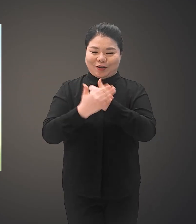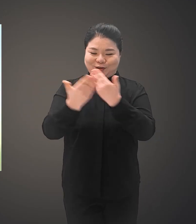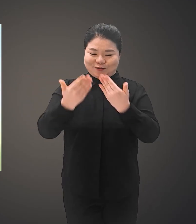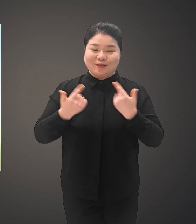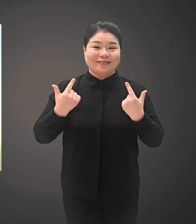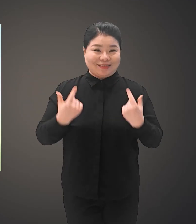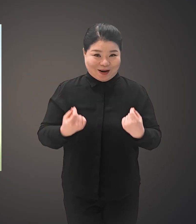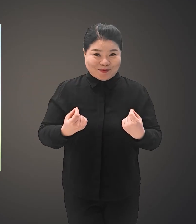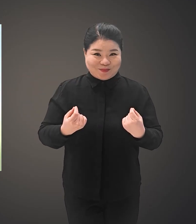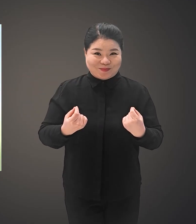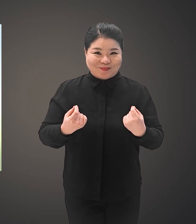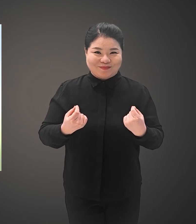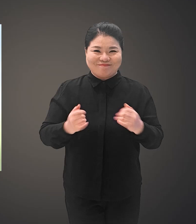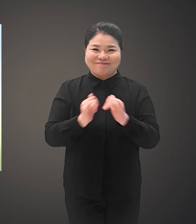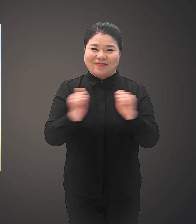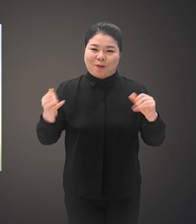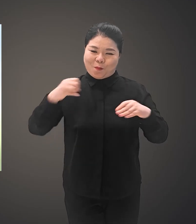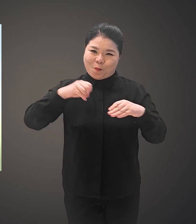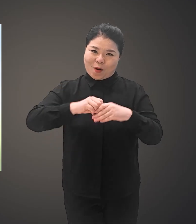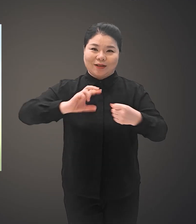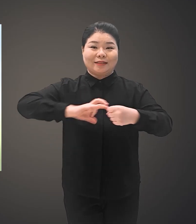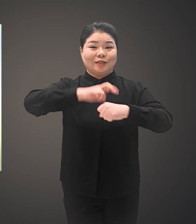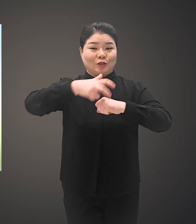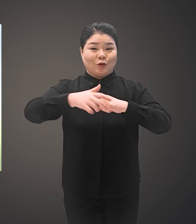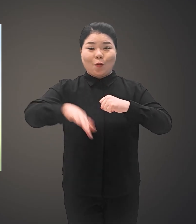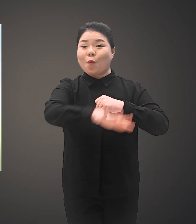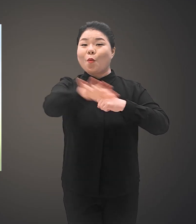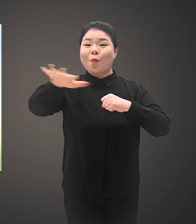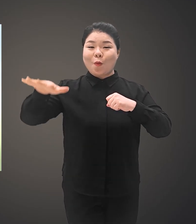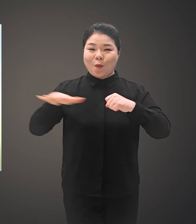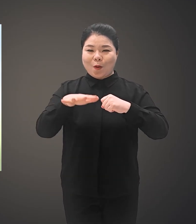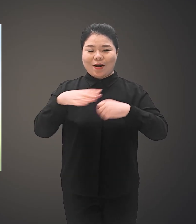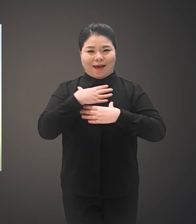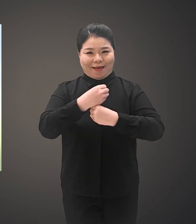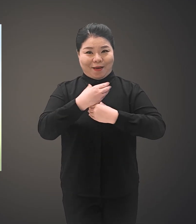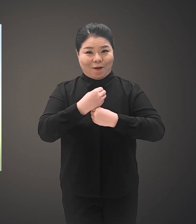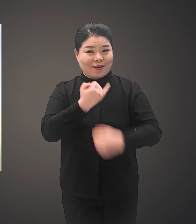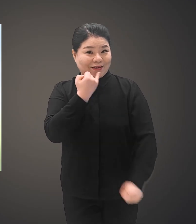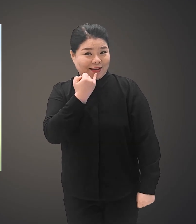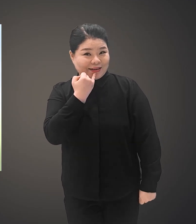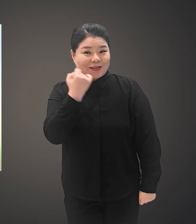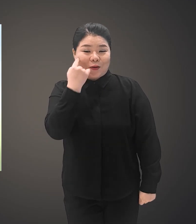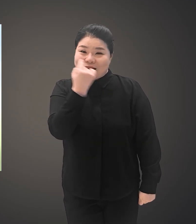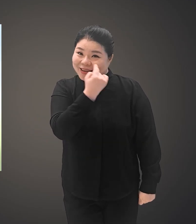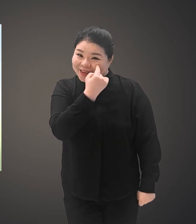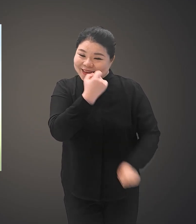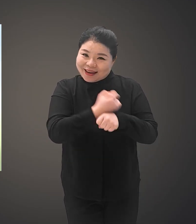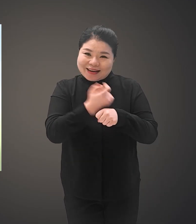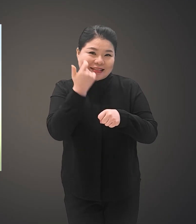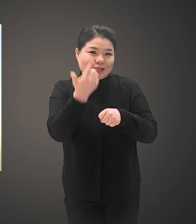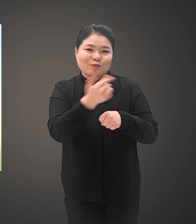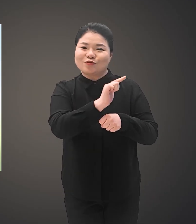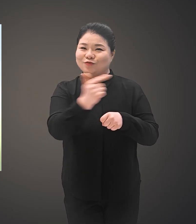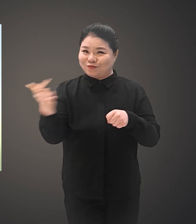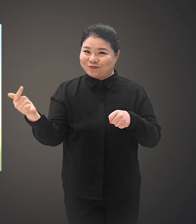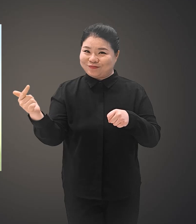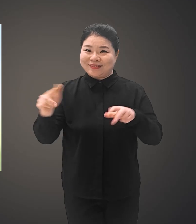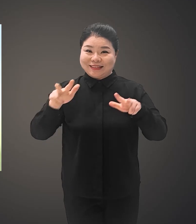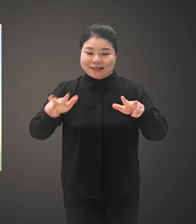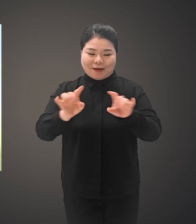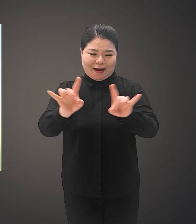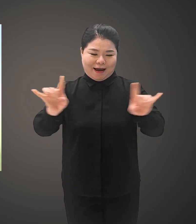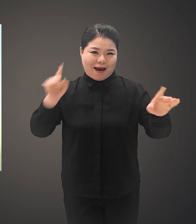건네듯 인간을 포함한 지구상 모든 존재의 안위를 살피는 잔잔한 질문들은